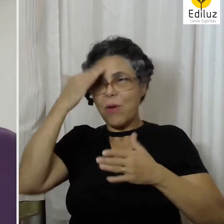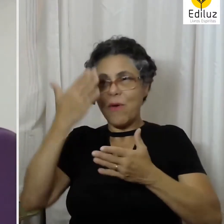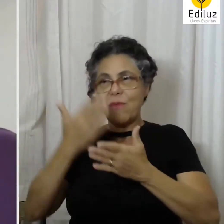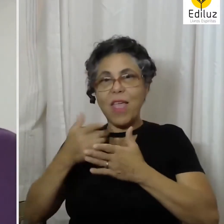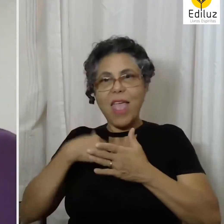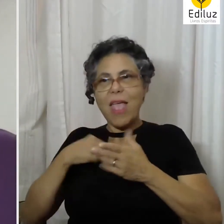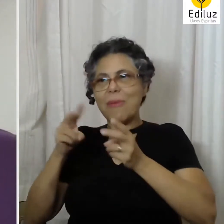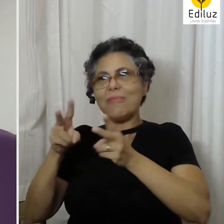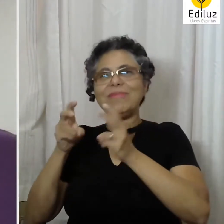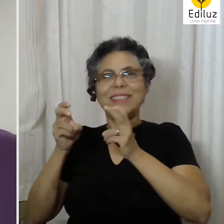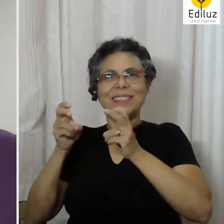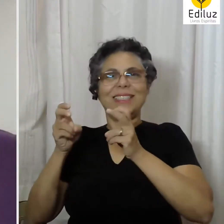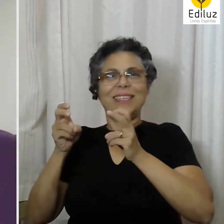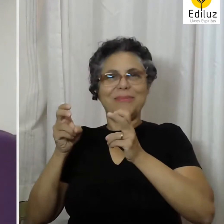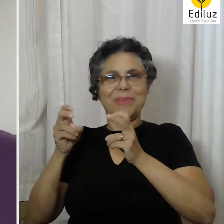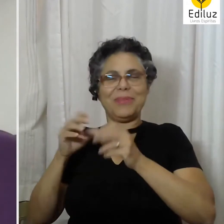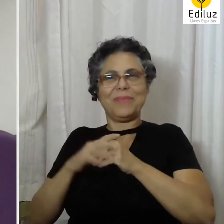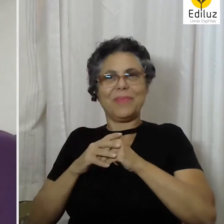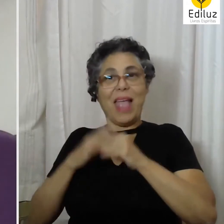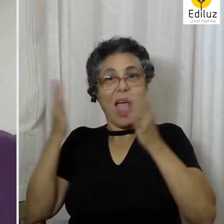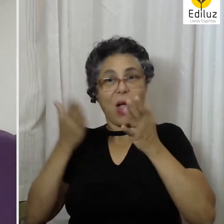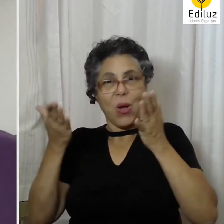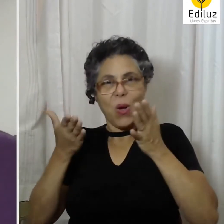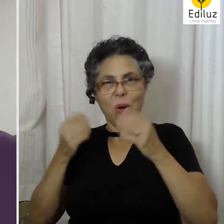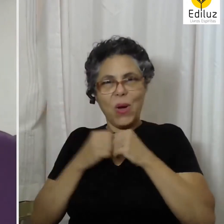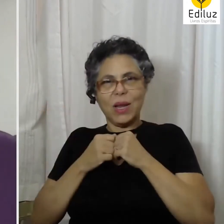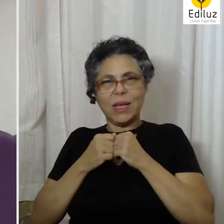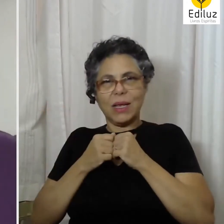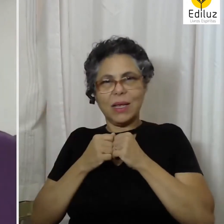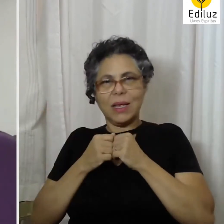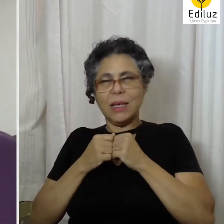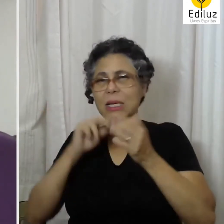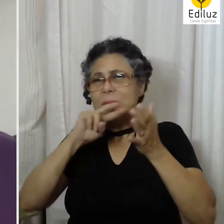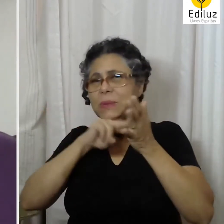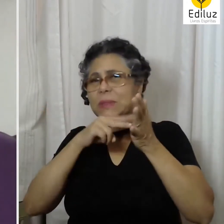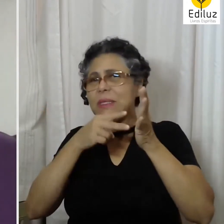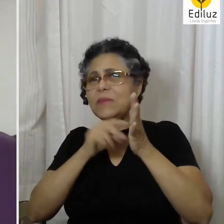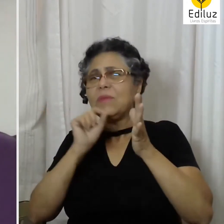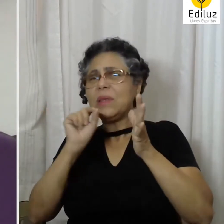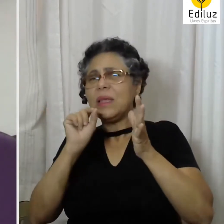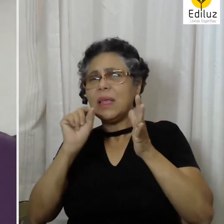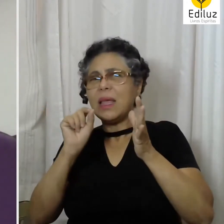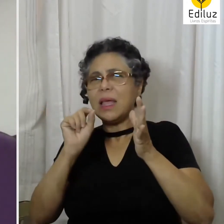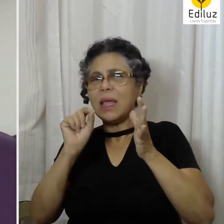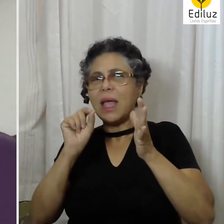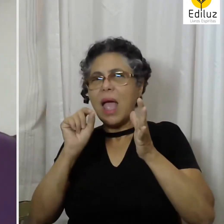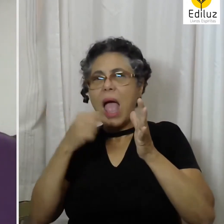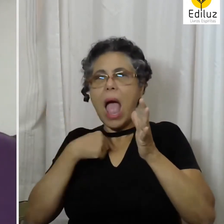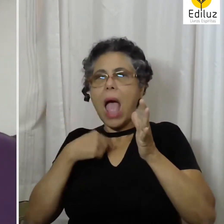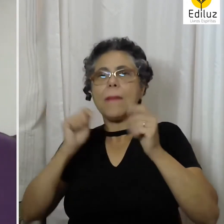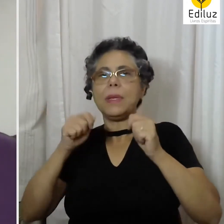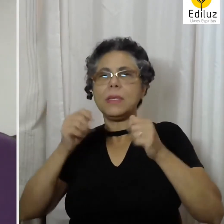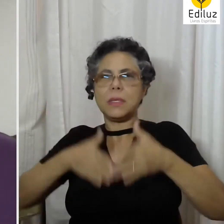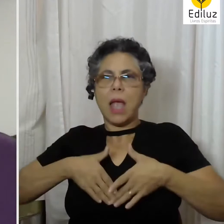Aqui, agora, uma única instância, não significa apologia ao